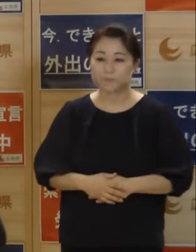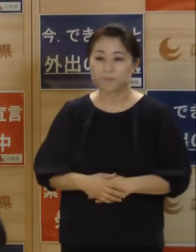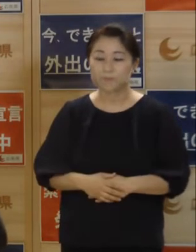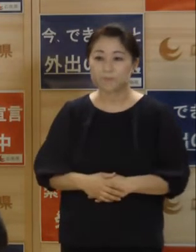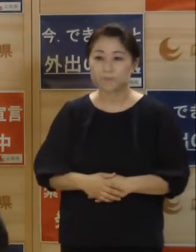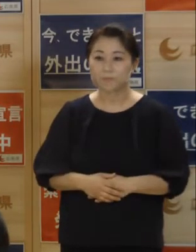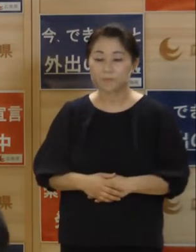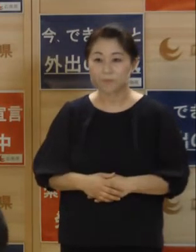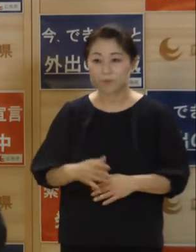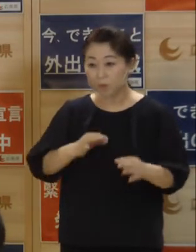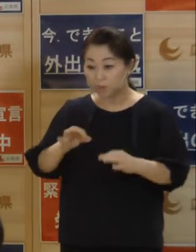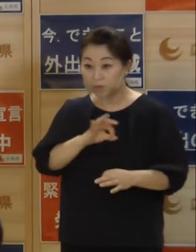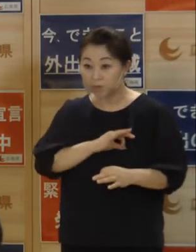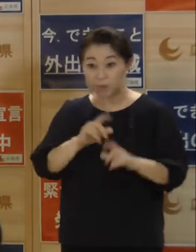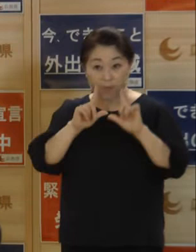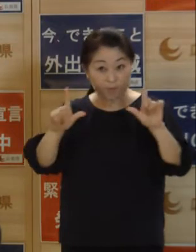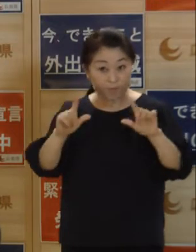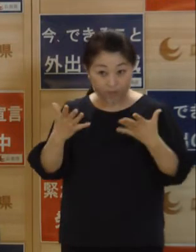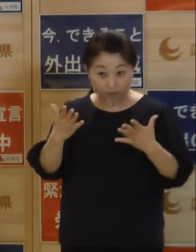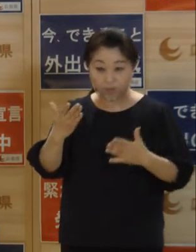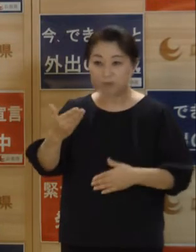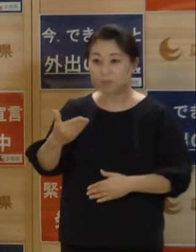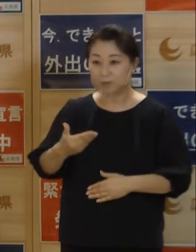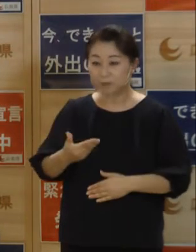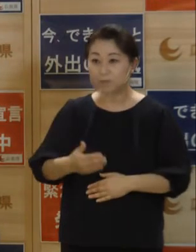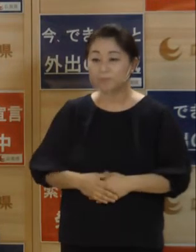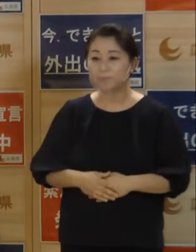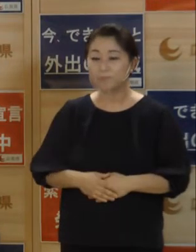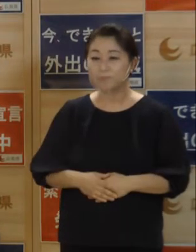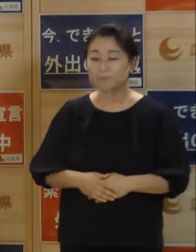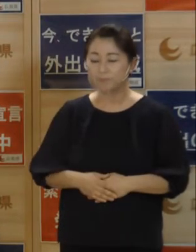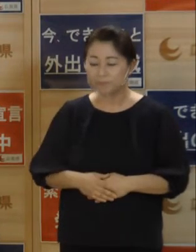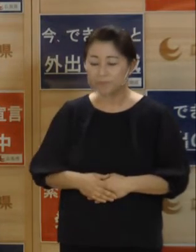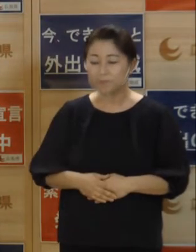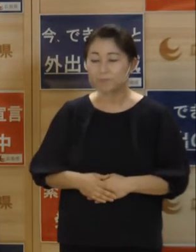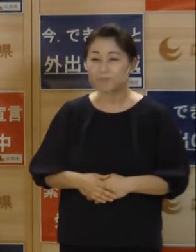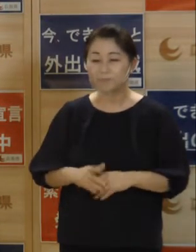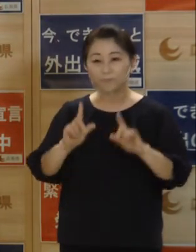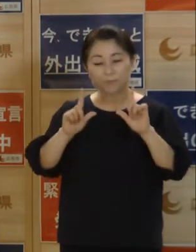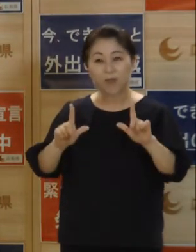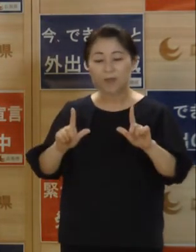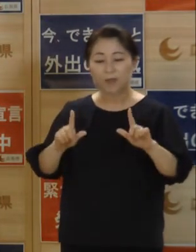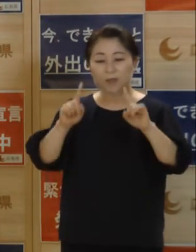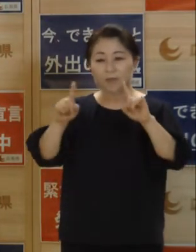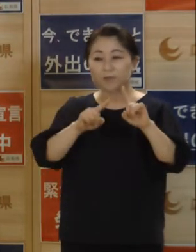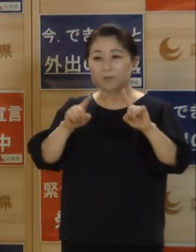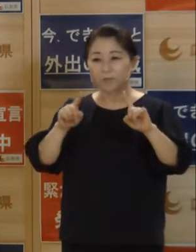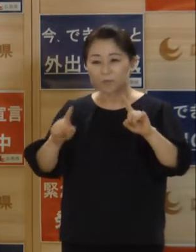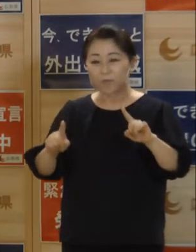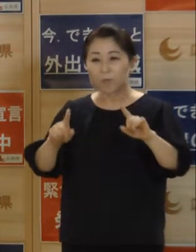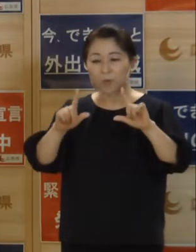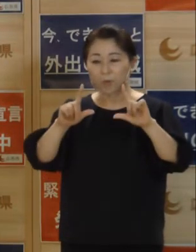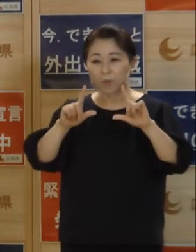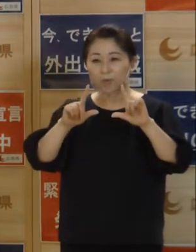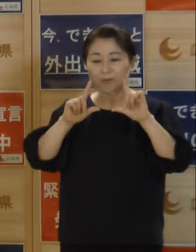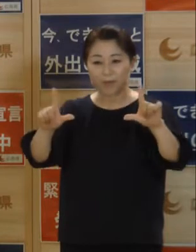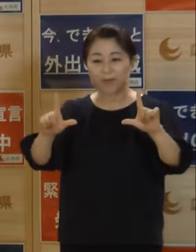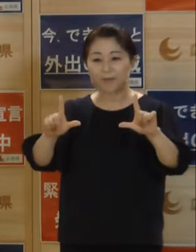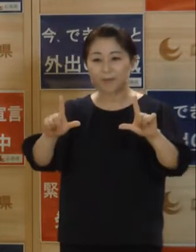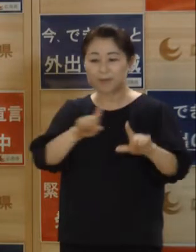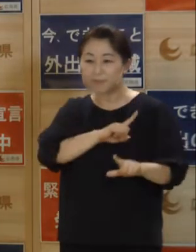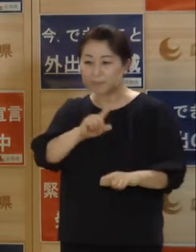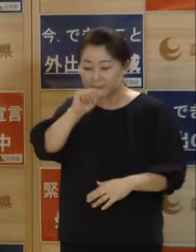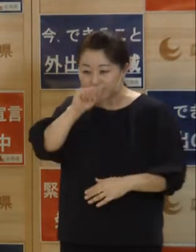る。対面を公開するというわけではない、 公開というのがそのマスではないので、それについてはです